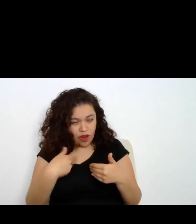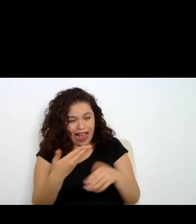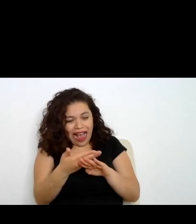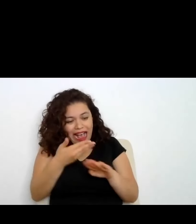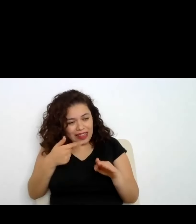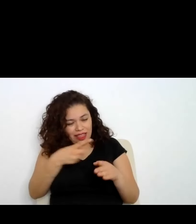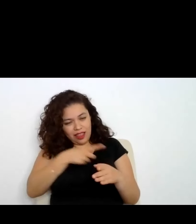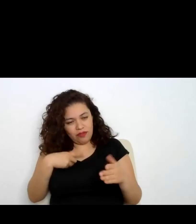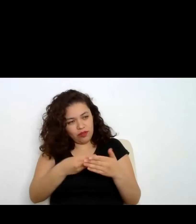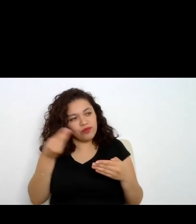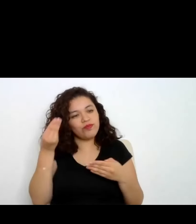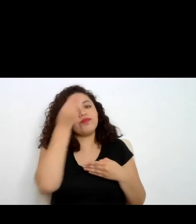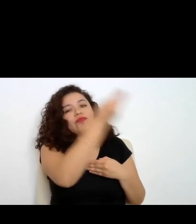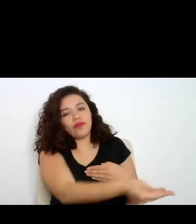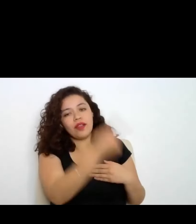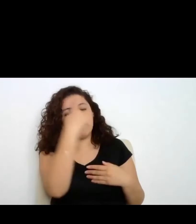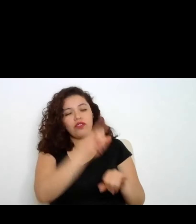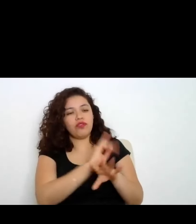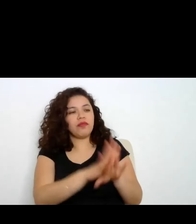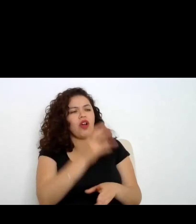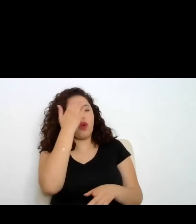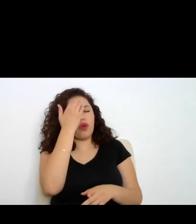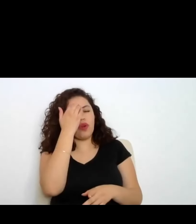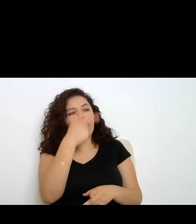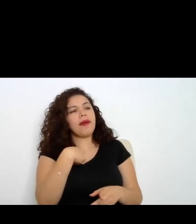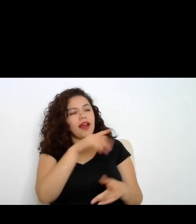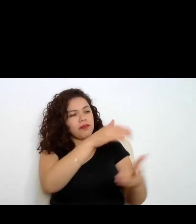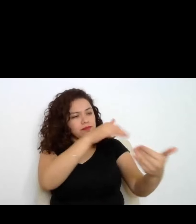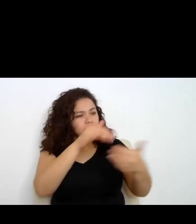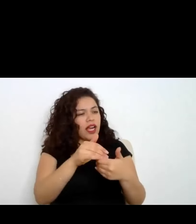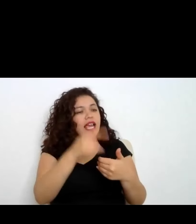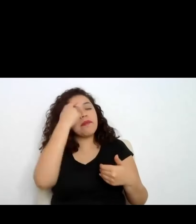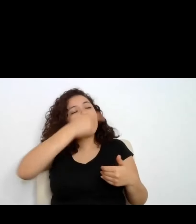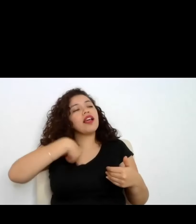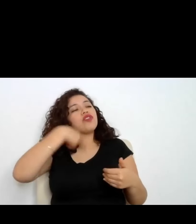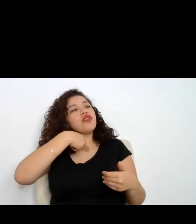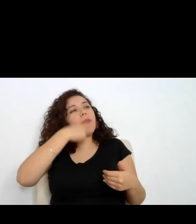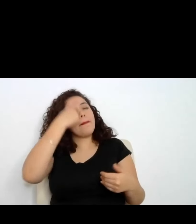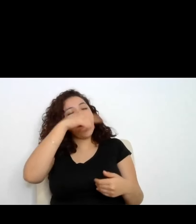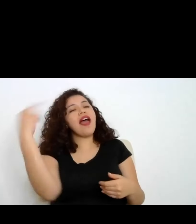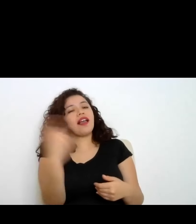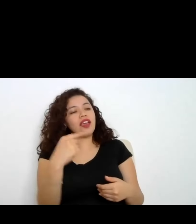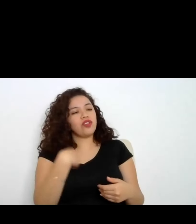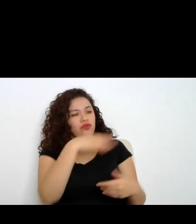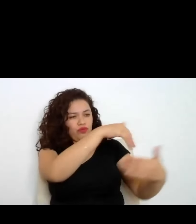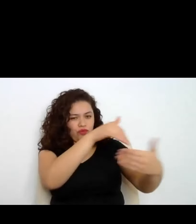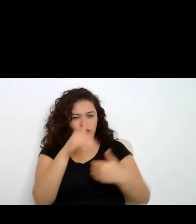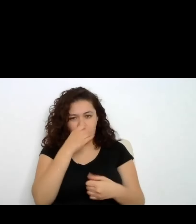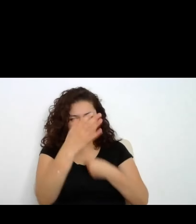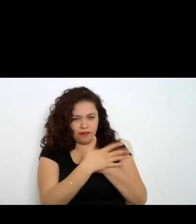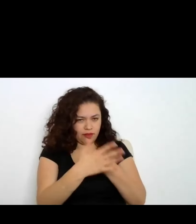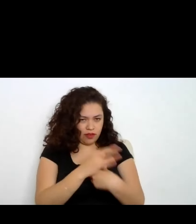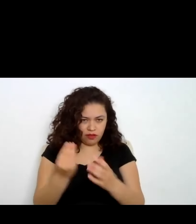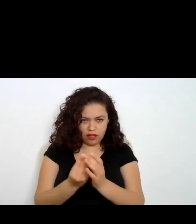la información que se recaba de ellos y con qué fines, cuál es el propósito. Entonces, en el aviso de privacidad, y eso lo van a